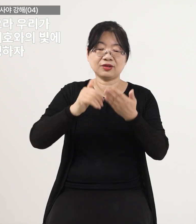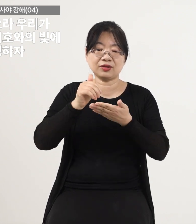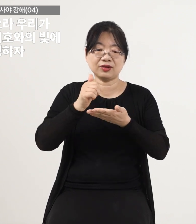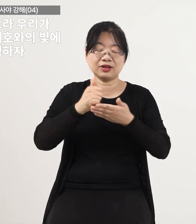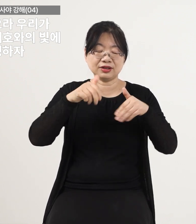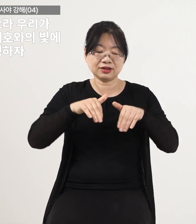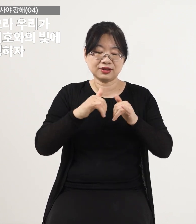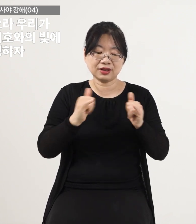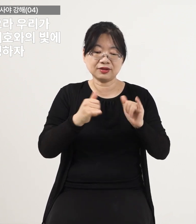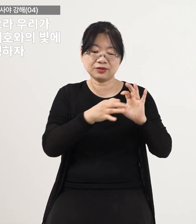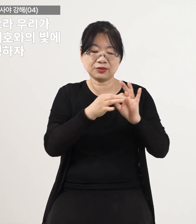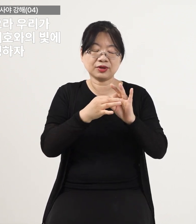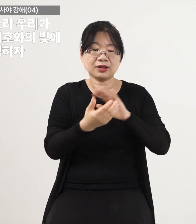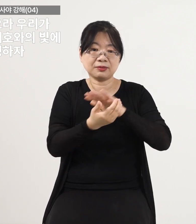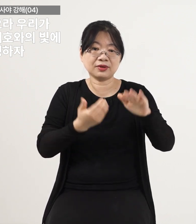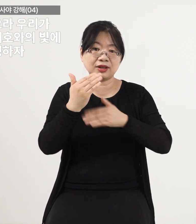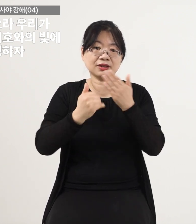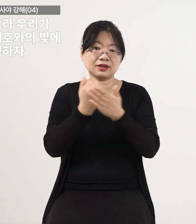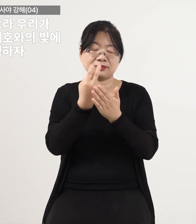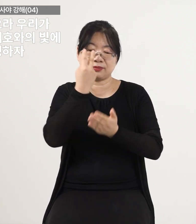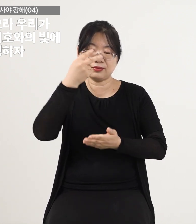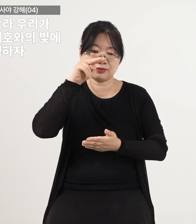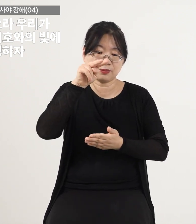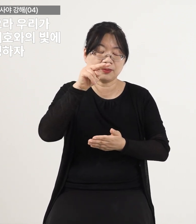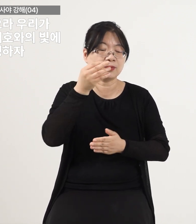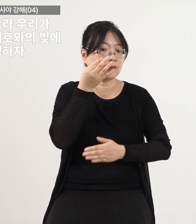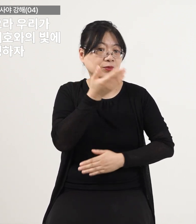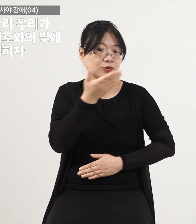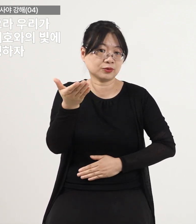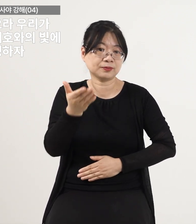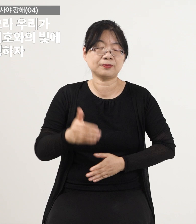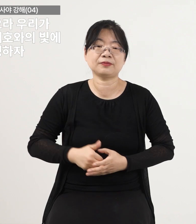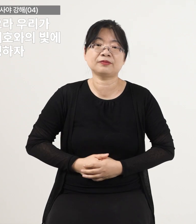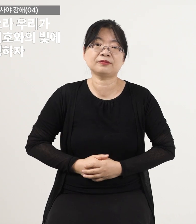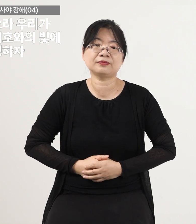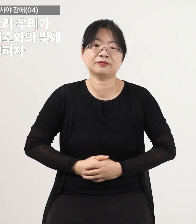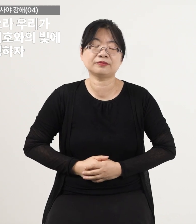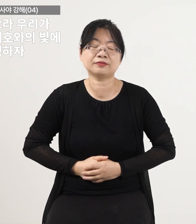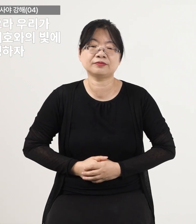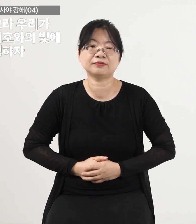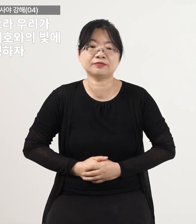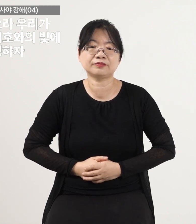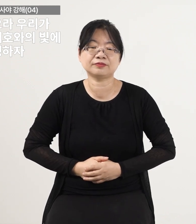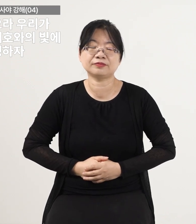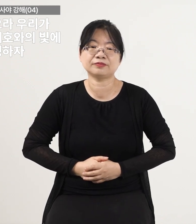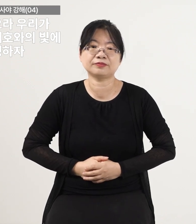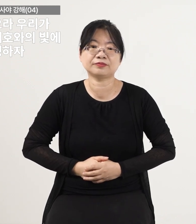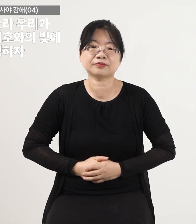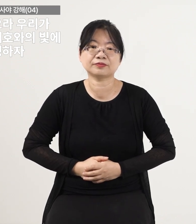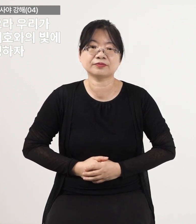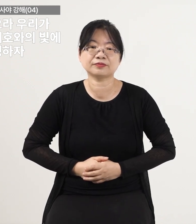하나님의 시선으로 보여주시는 겁니다. 믿습니까? 그러니까